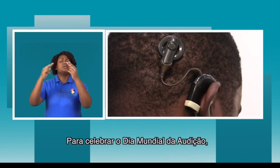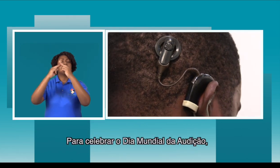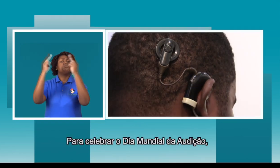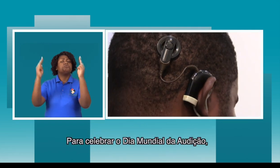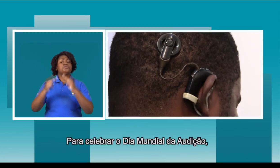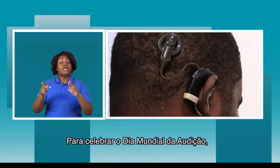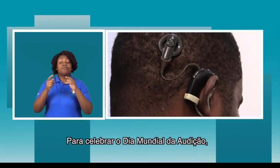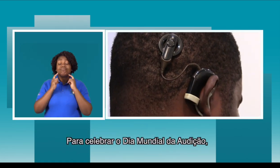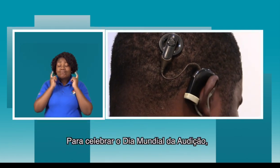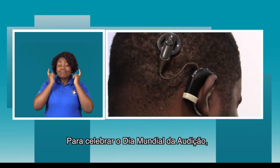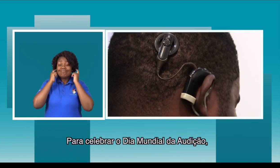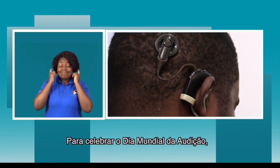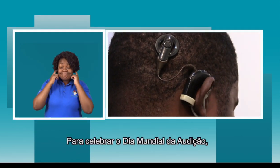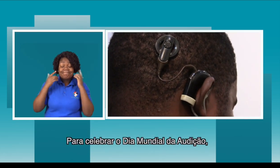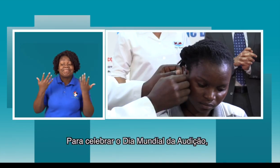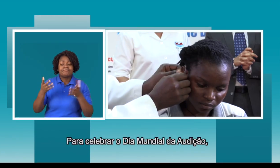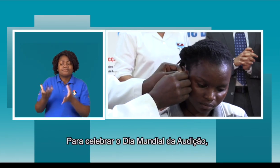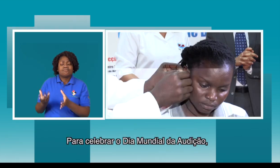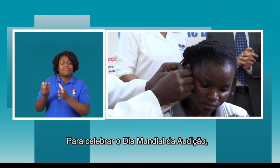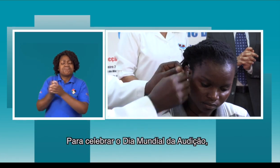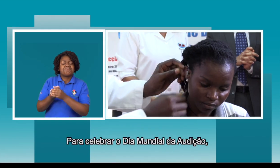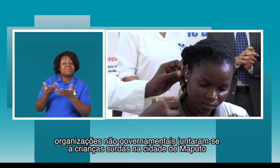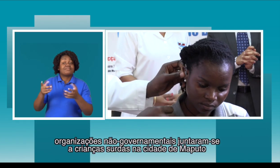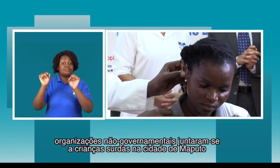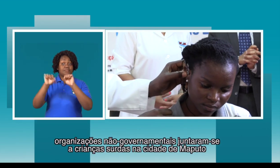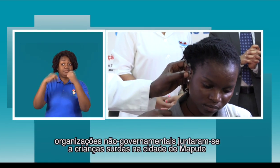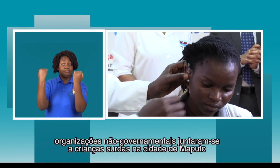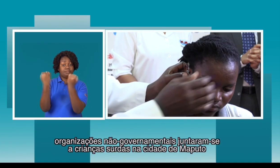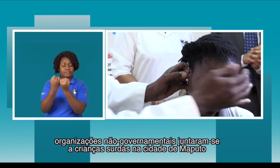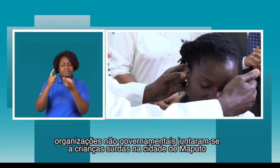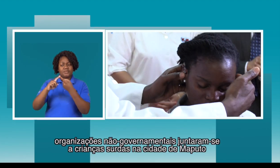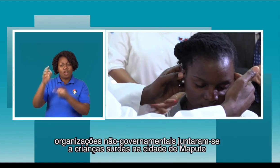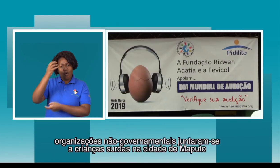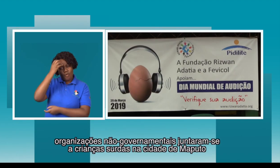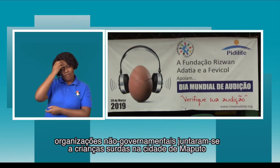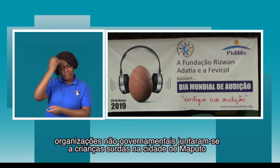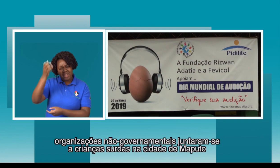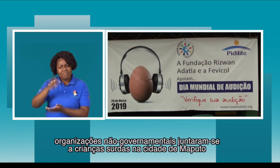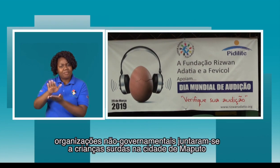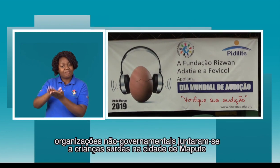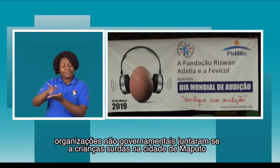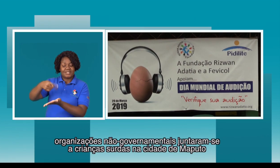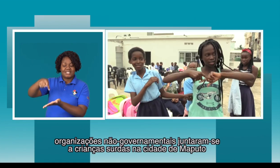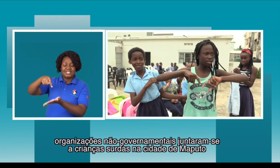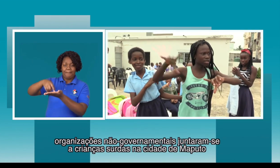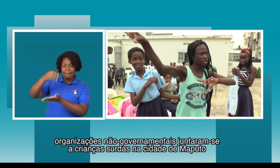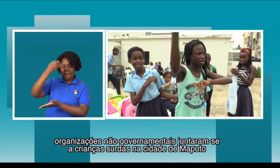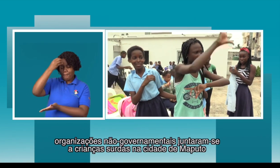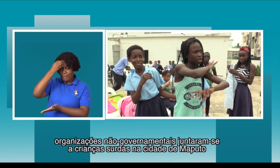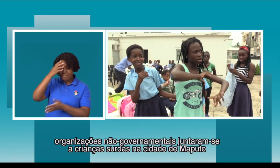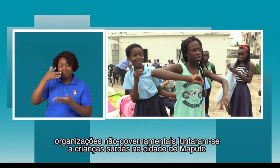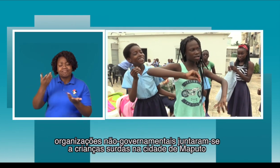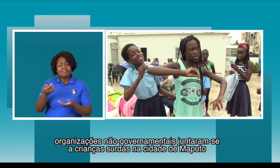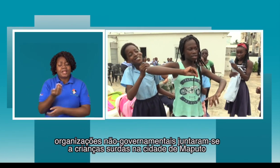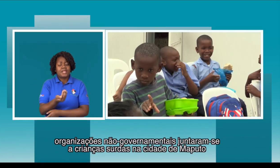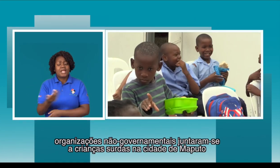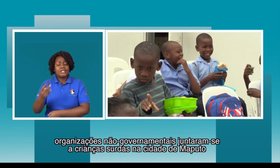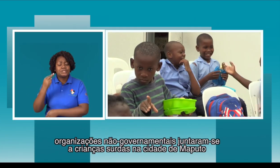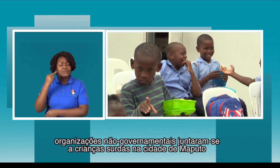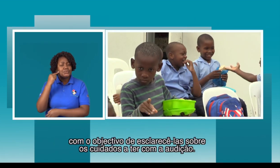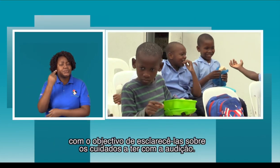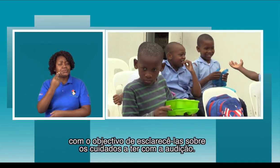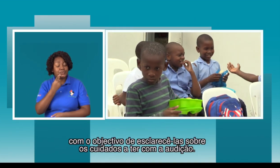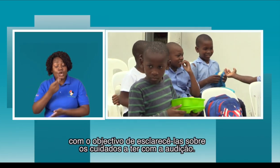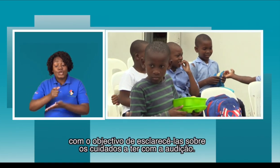Para celebrar o Dia Internacional da Audição, organizações não-governamentais juntaram-se a crianças surdas na cidade de